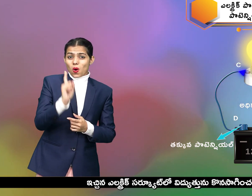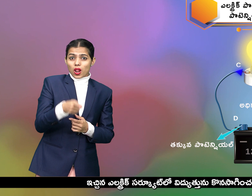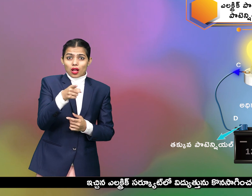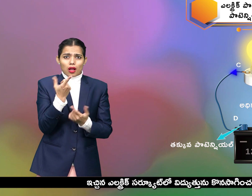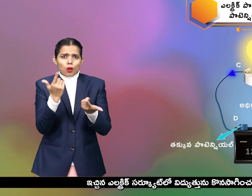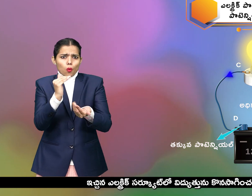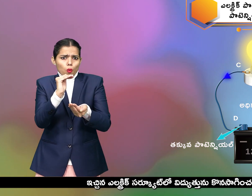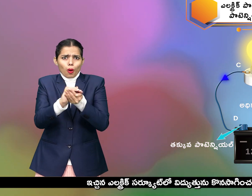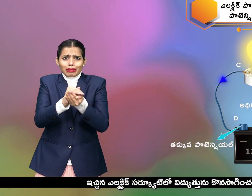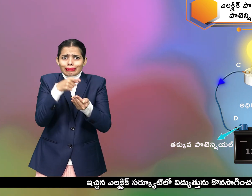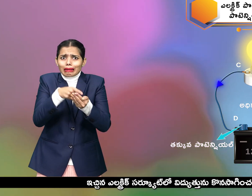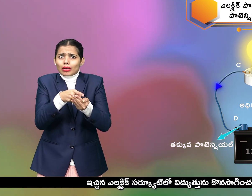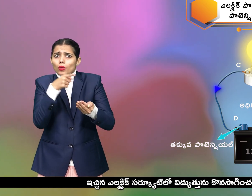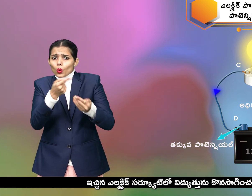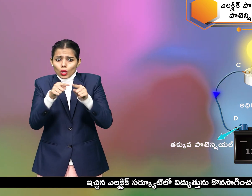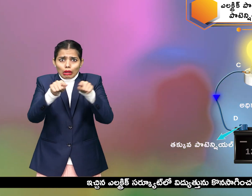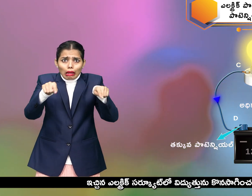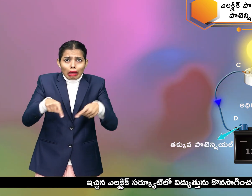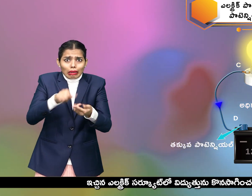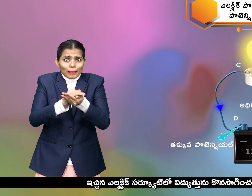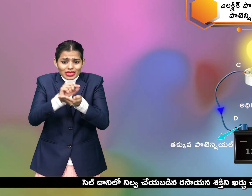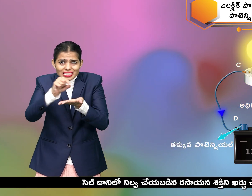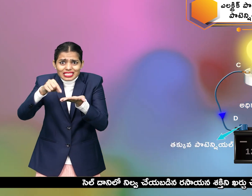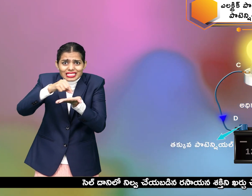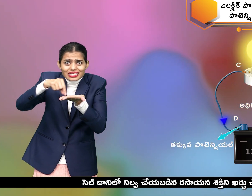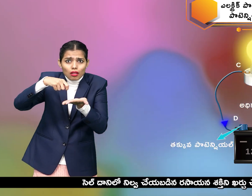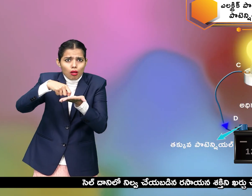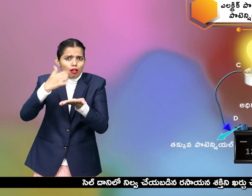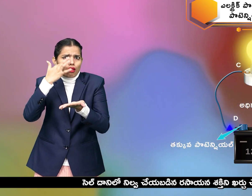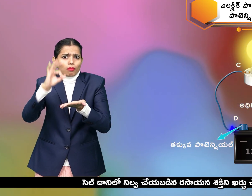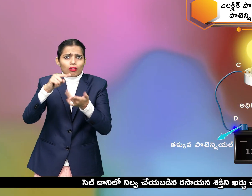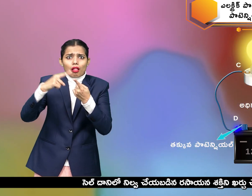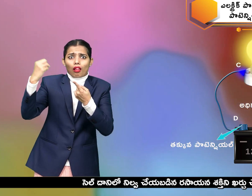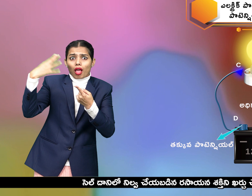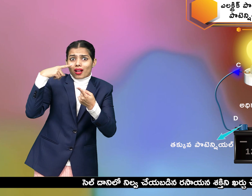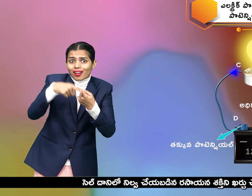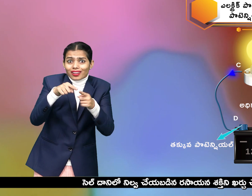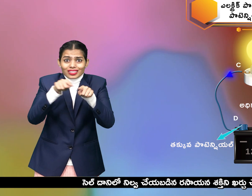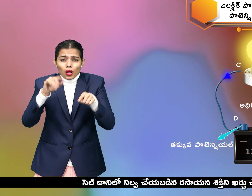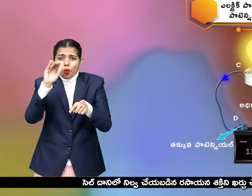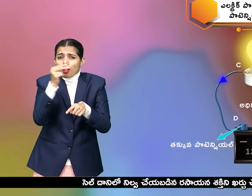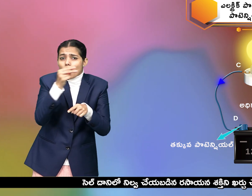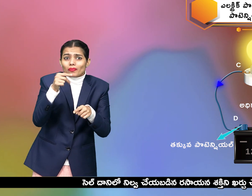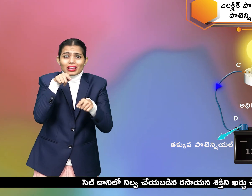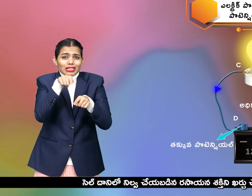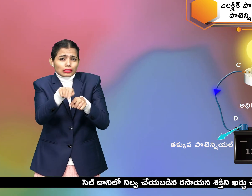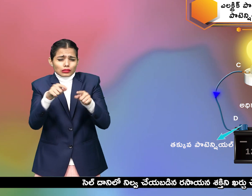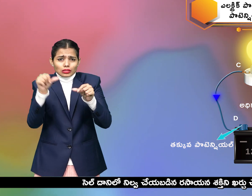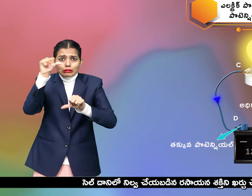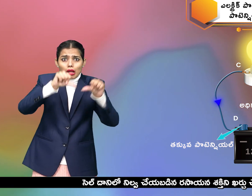ఇచ్చిన ఎలక్ట్రిక్ సర్క్యూట్లో విద్యుత్ను కొనసాగించడానికి సెల్ దానిలో నిల్వ చేయబడిన రసాయన శక్తిని ఖర్చు